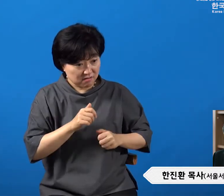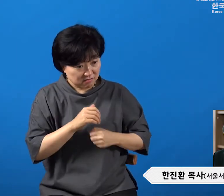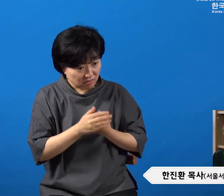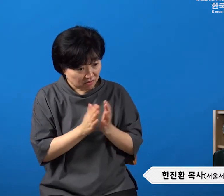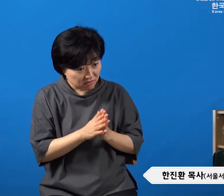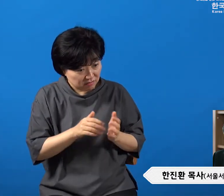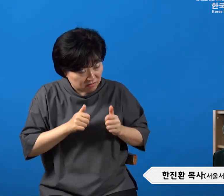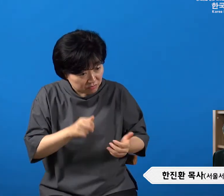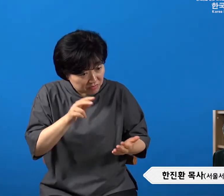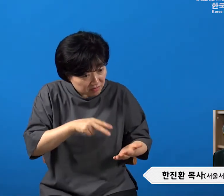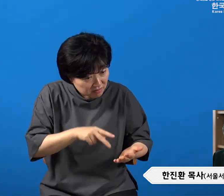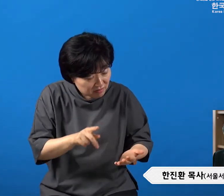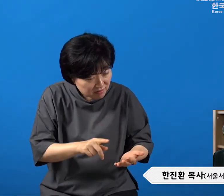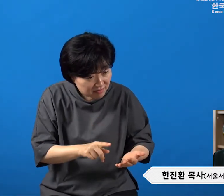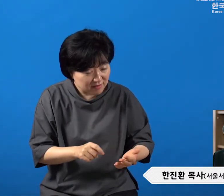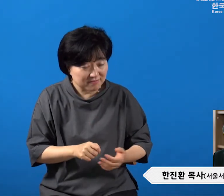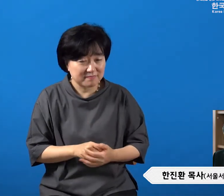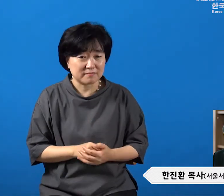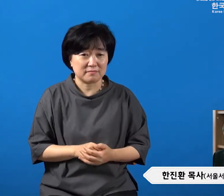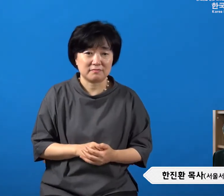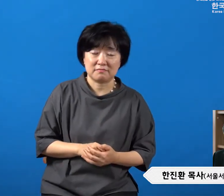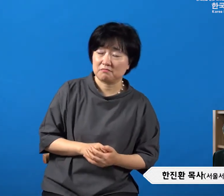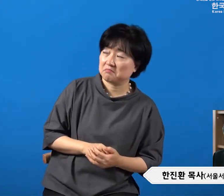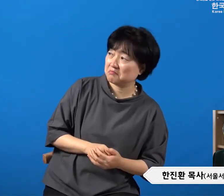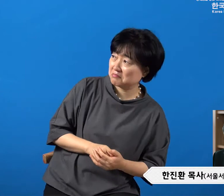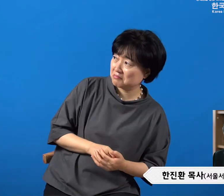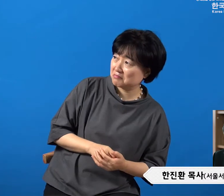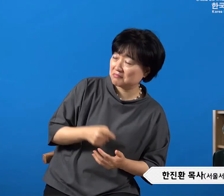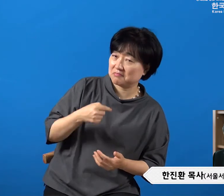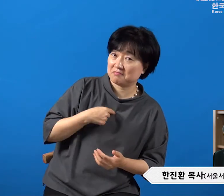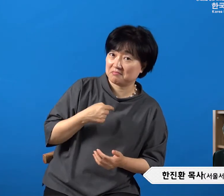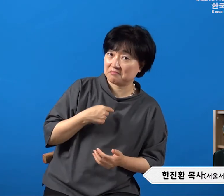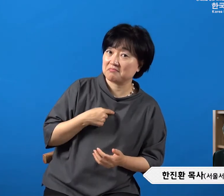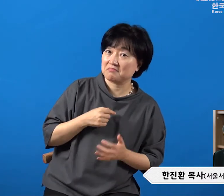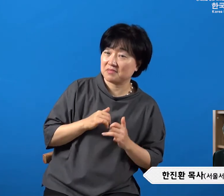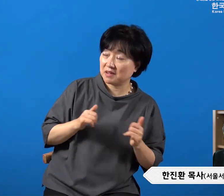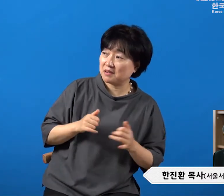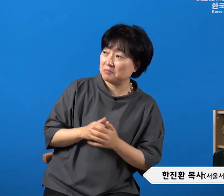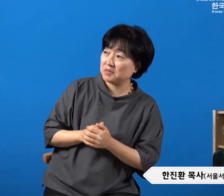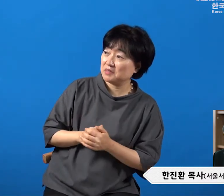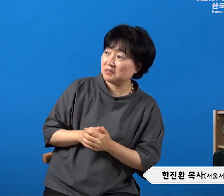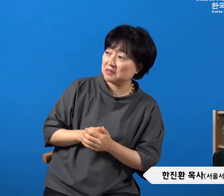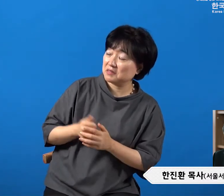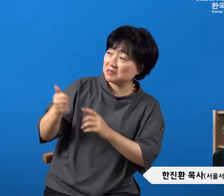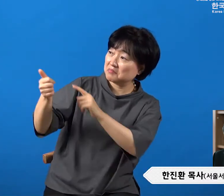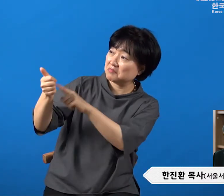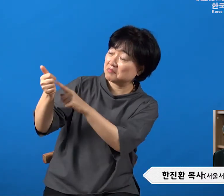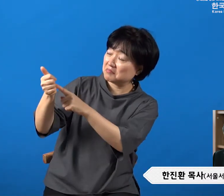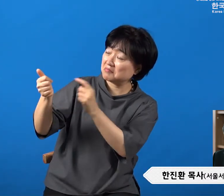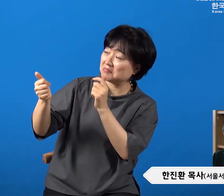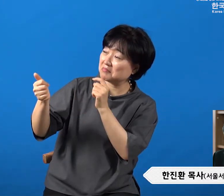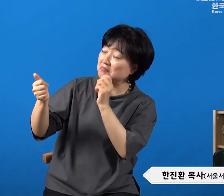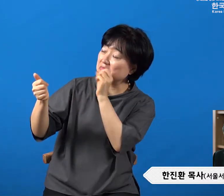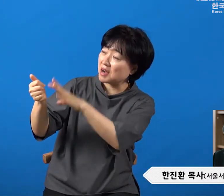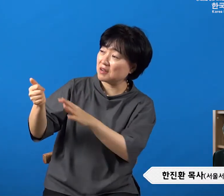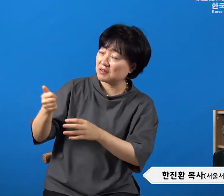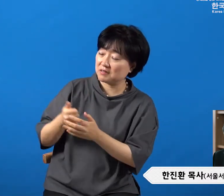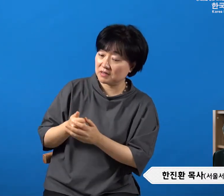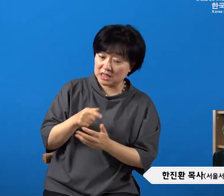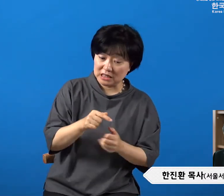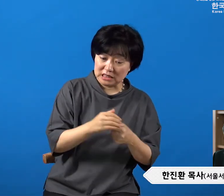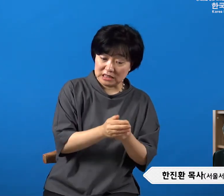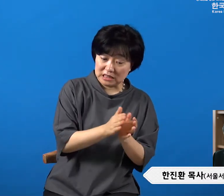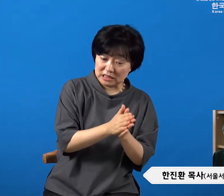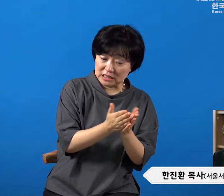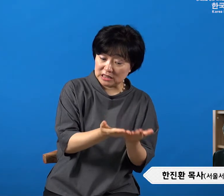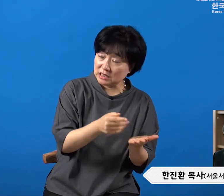이 원주민이 인류학자를 머리끝부터 발끝까지 찬찬히 훑어보더니 선생님,